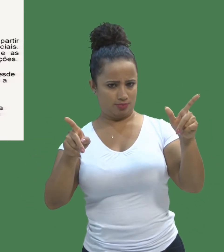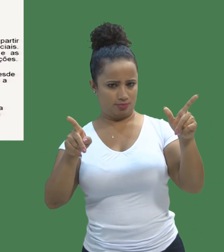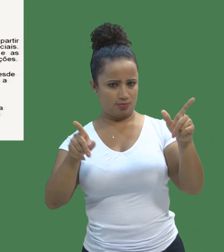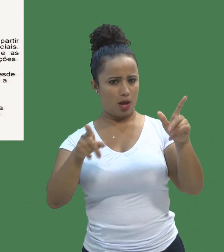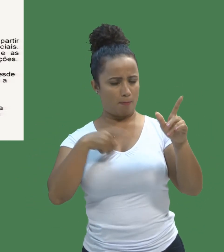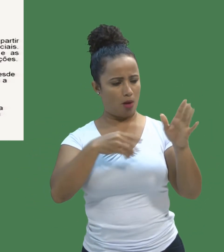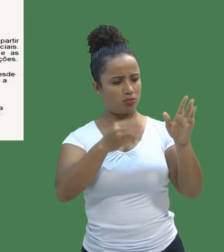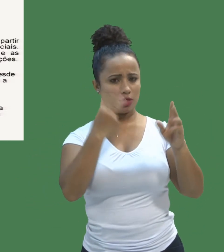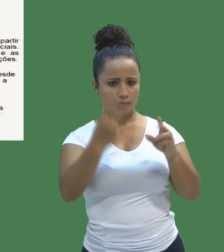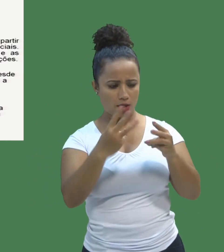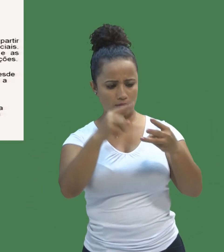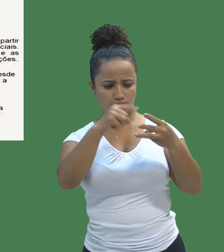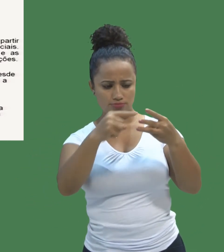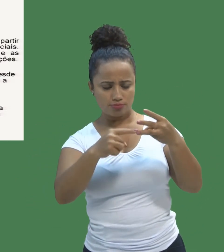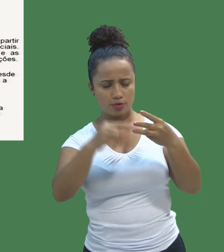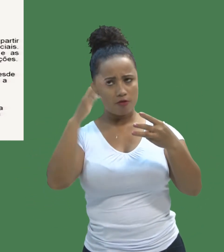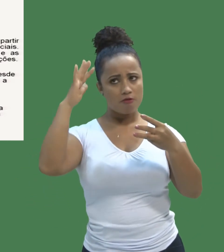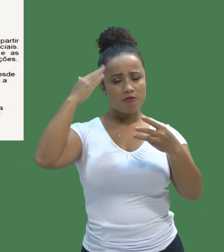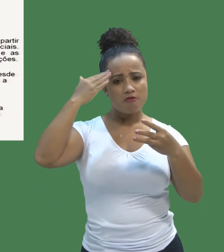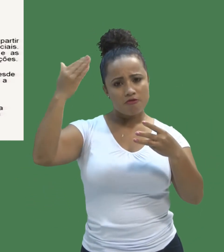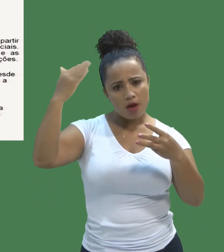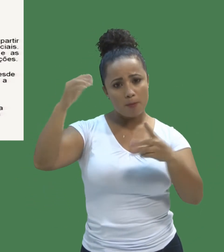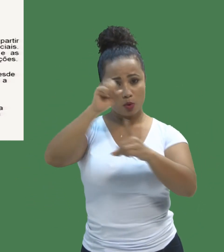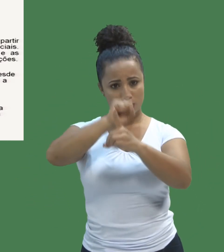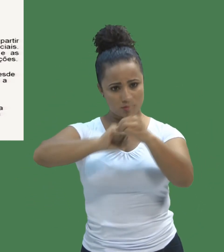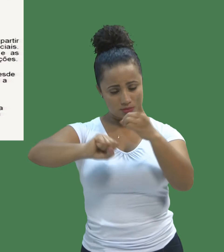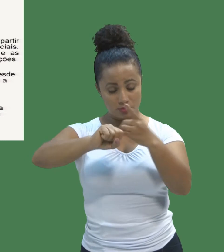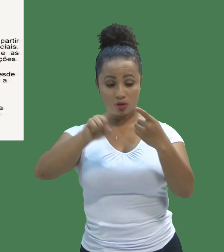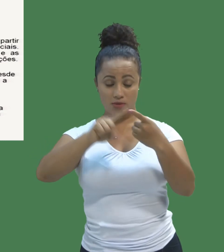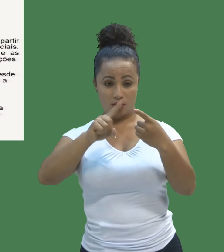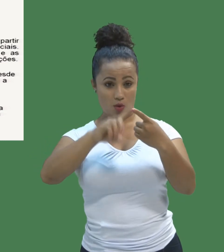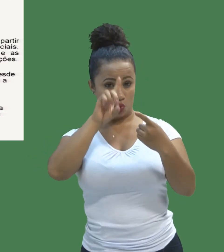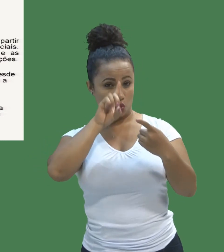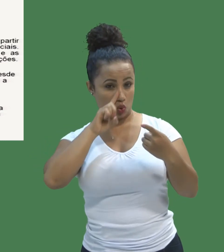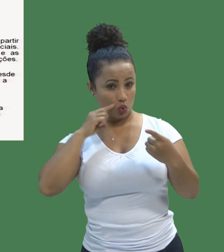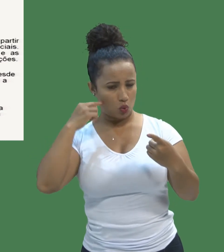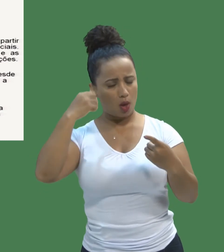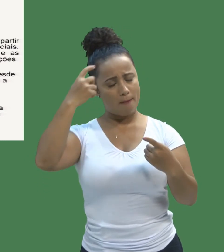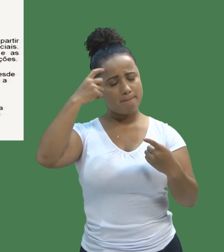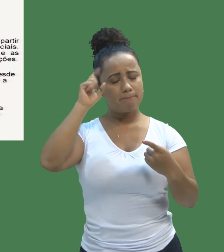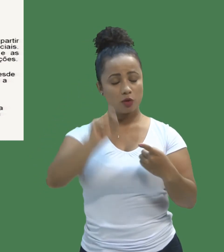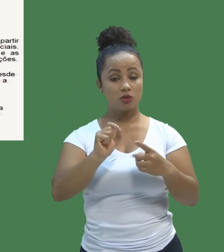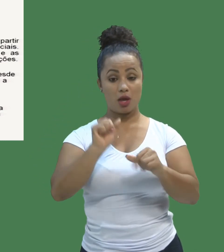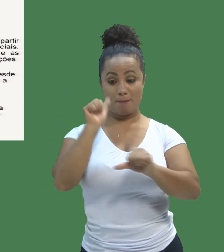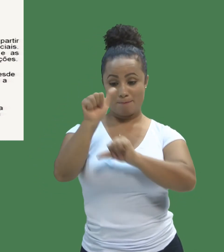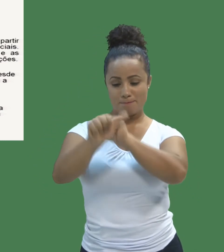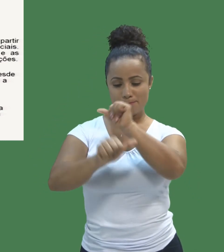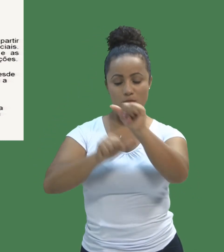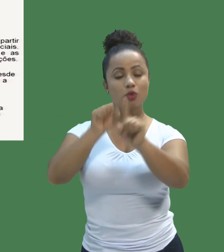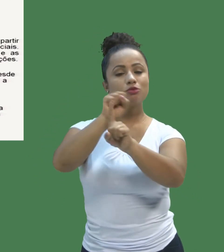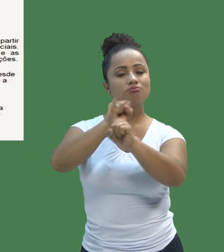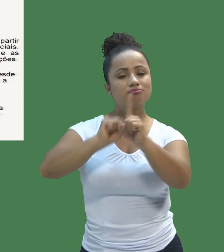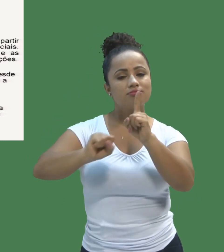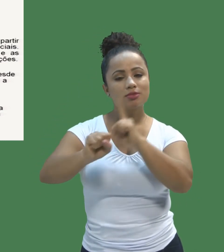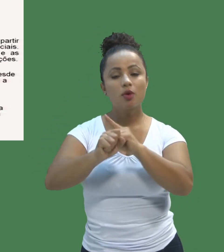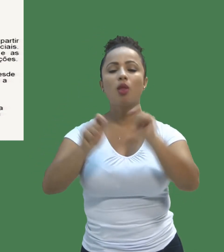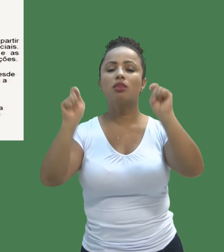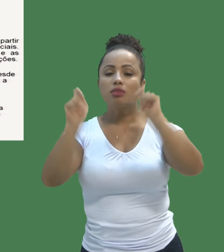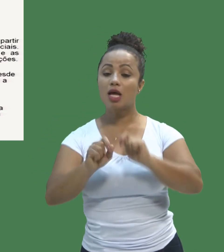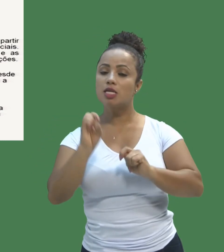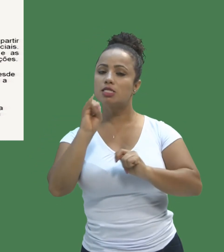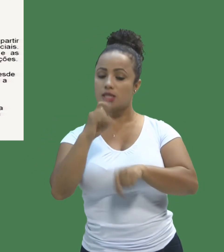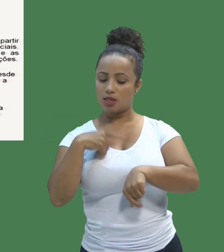diferentes de três grandes sociólogos. Para Émile Durkheim, a mudança social só se